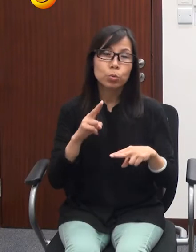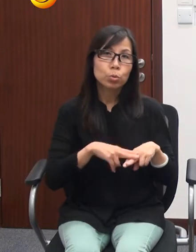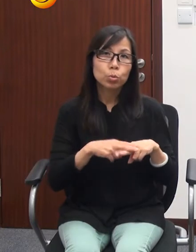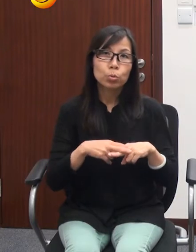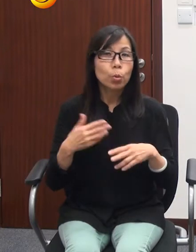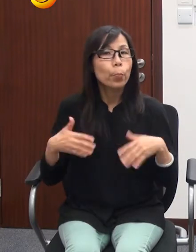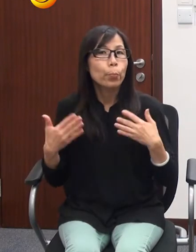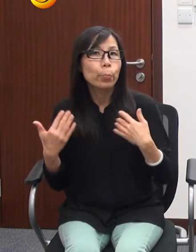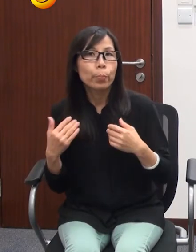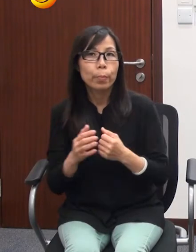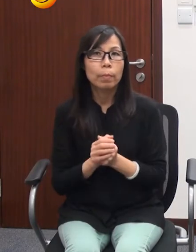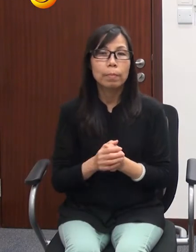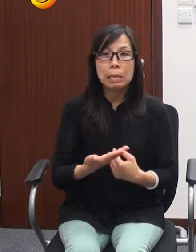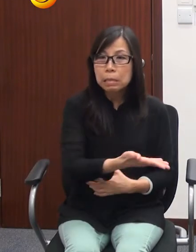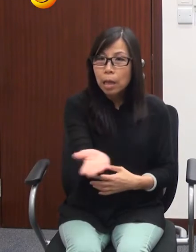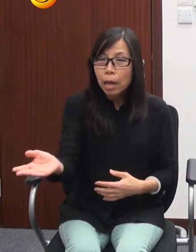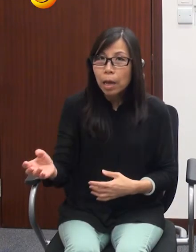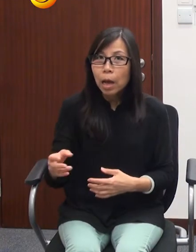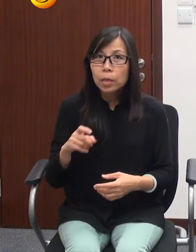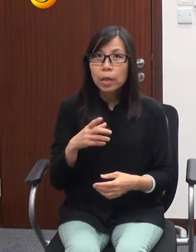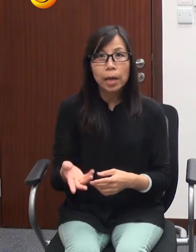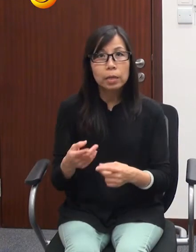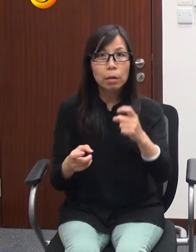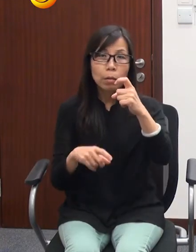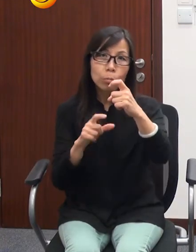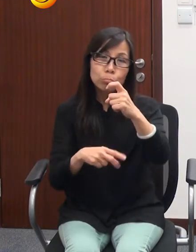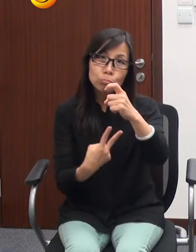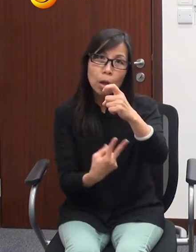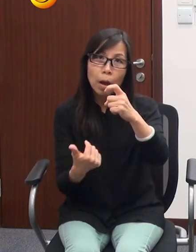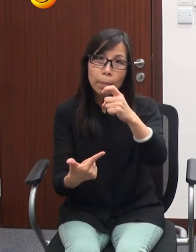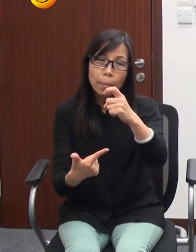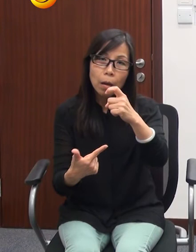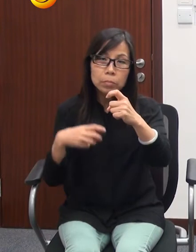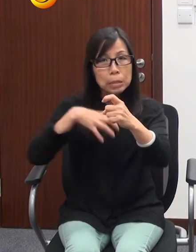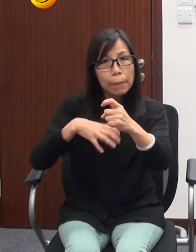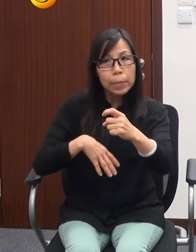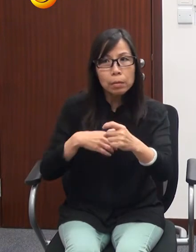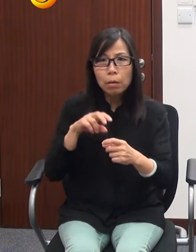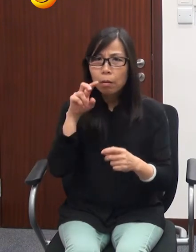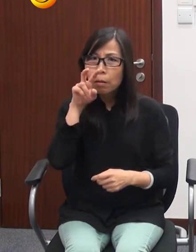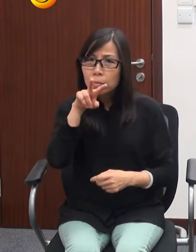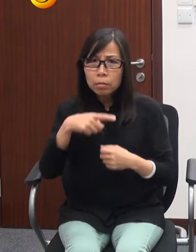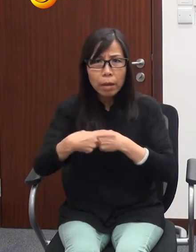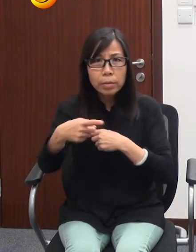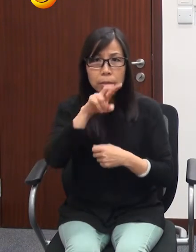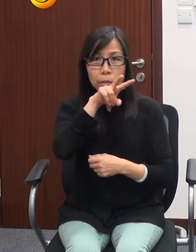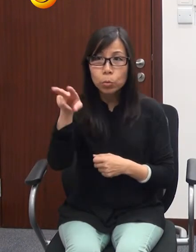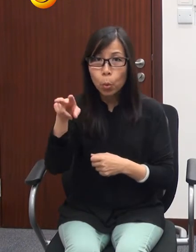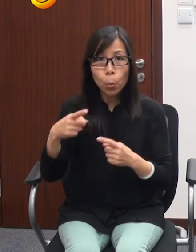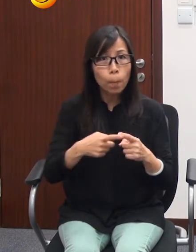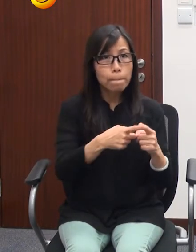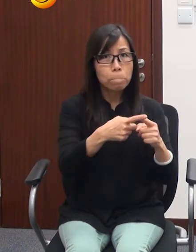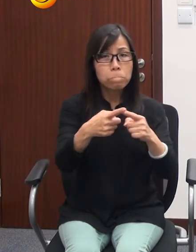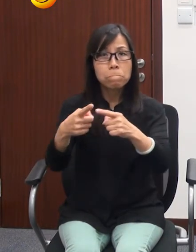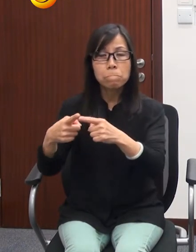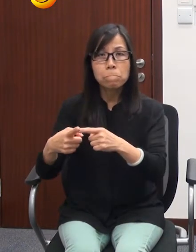喺一個928嘅餘波度。其實我去到嗰陣時係第一次見到咁多人一齊同我示威，咁同我示威嗰啲人咧就即係